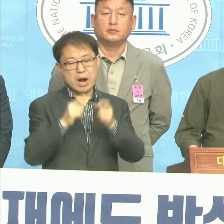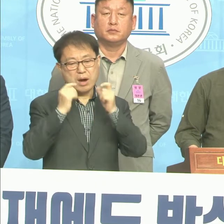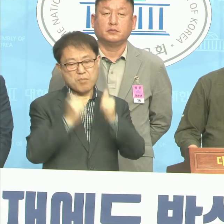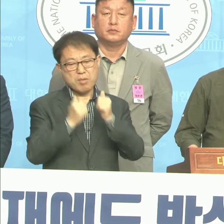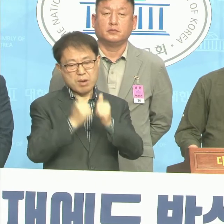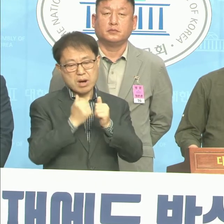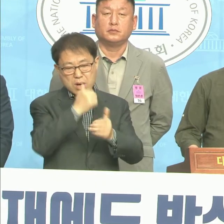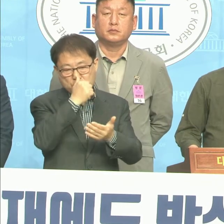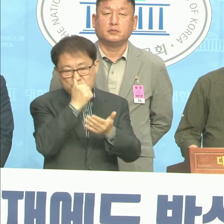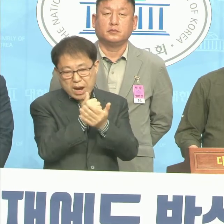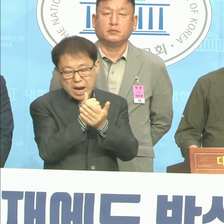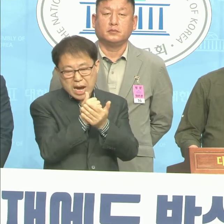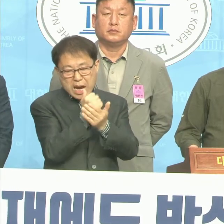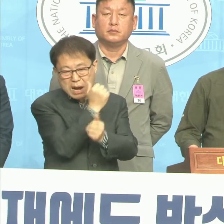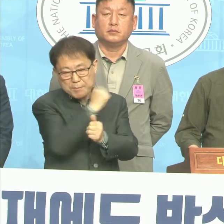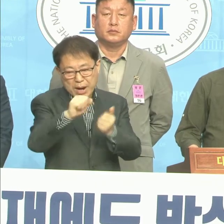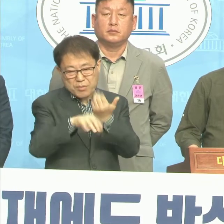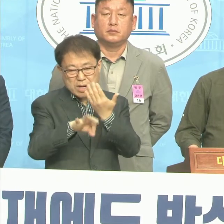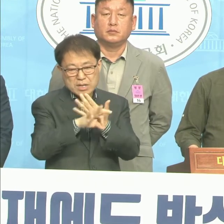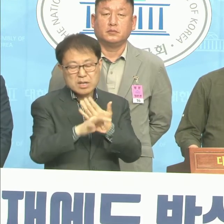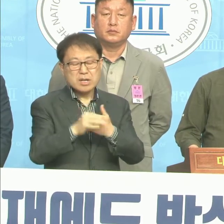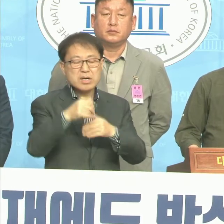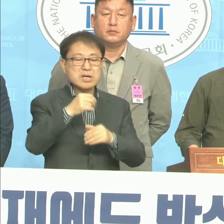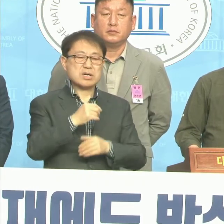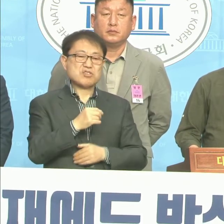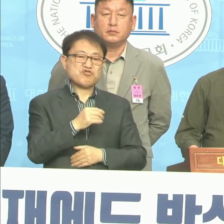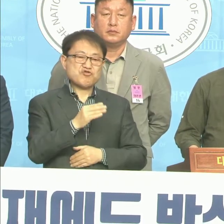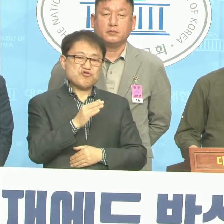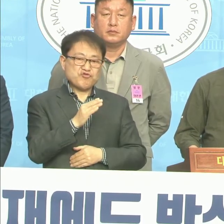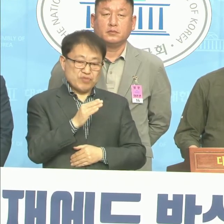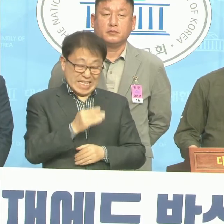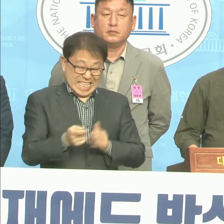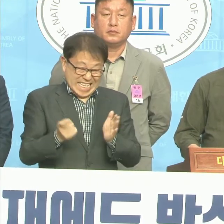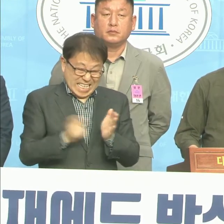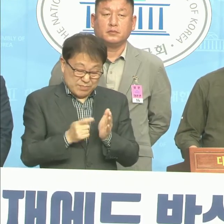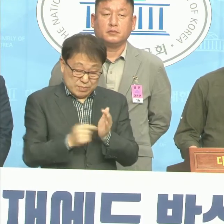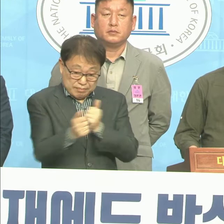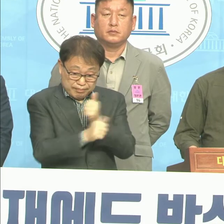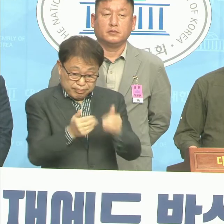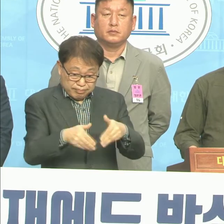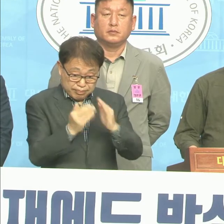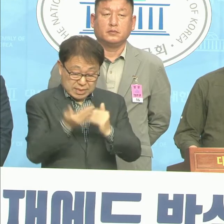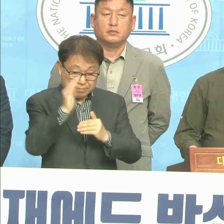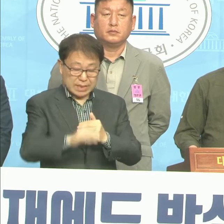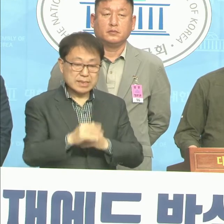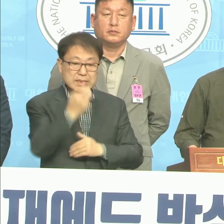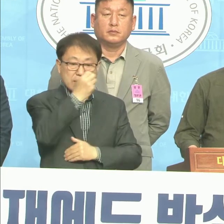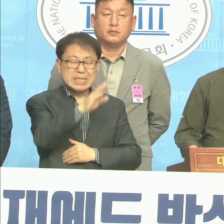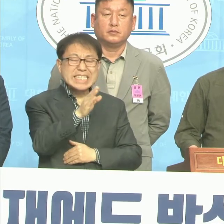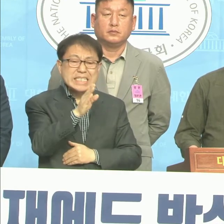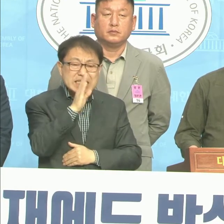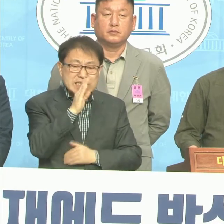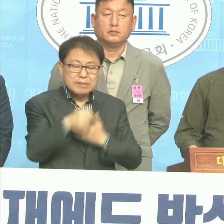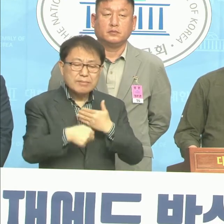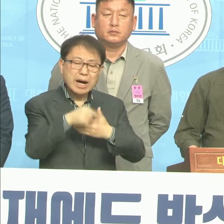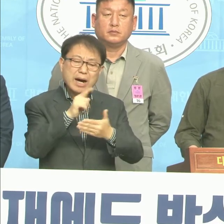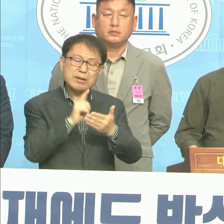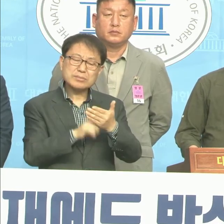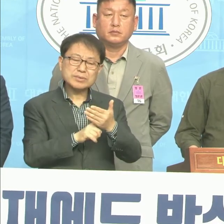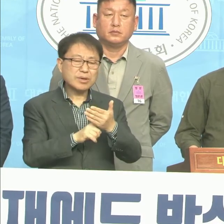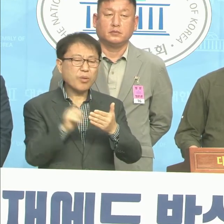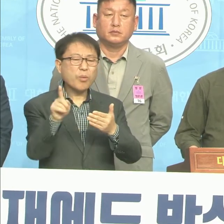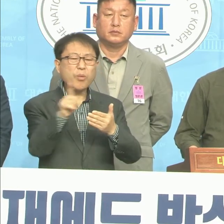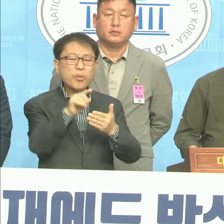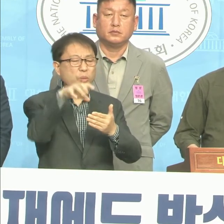까불면 하기 위하여 불법 감시 위원회를 김 계피 출범시키고 있습니다마는 삼성의 진정성은 불행히도 그